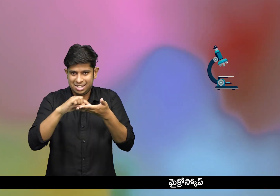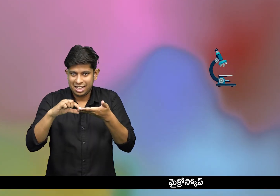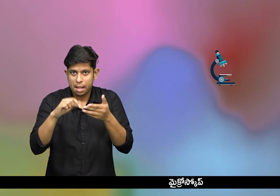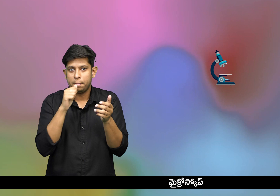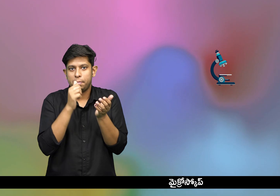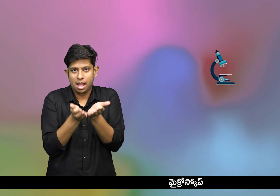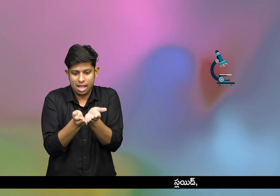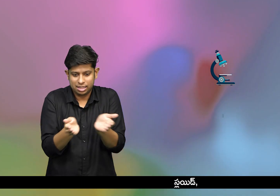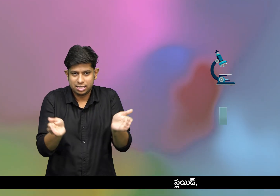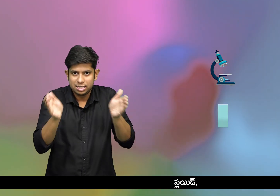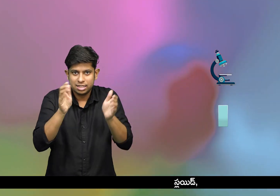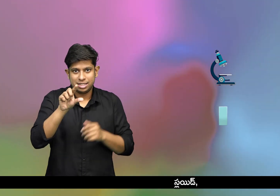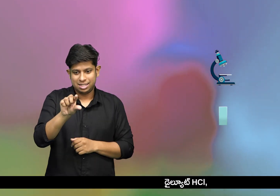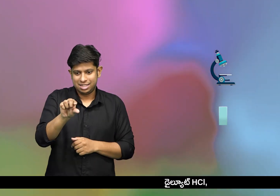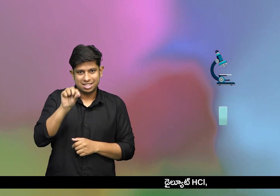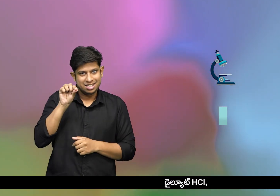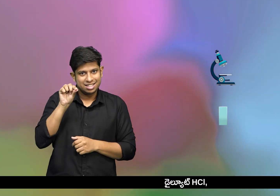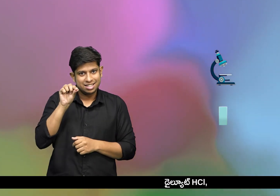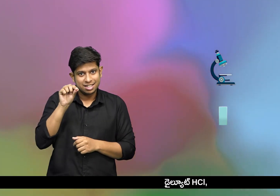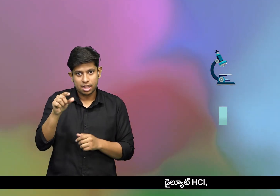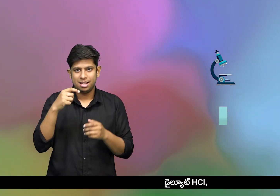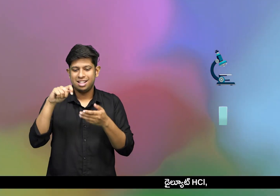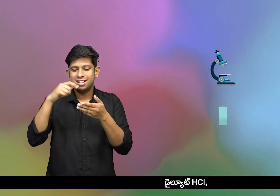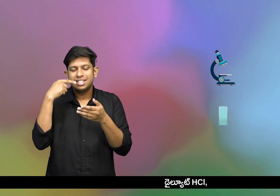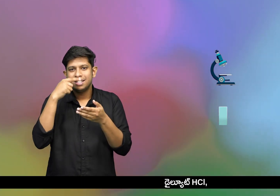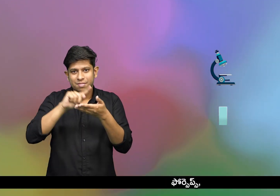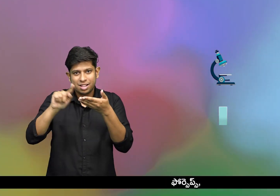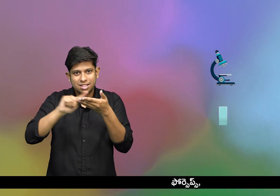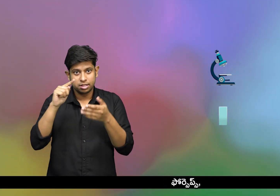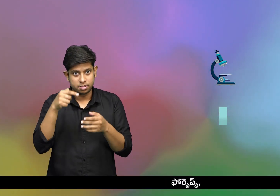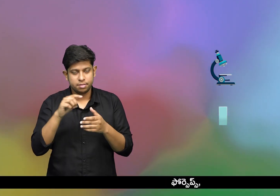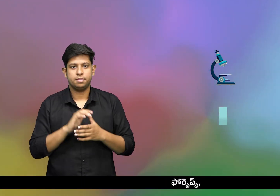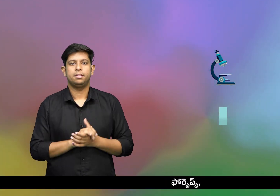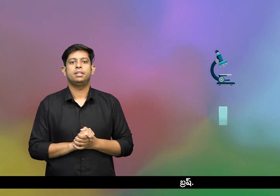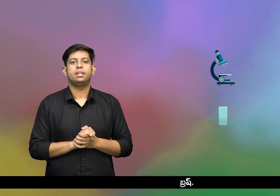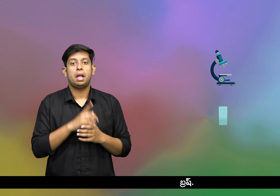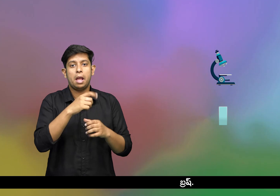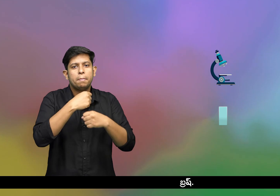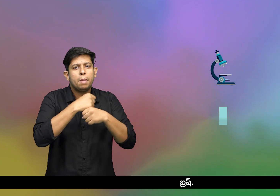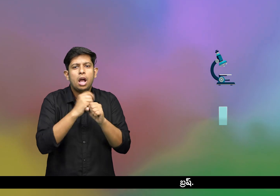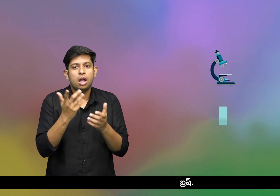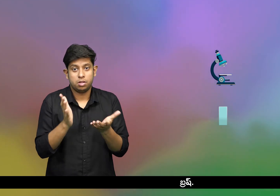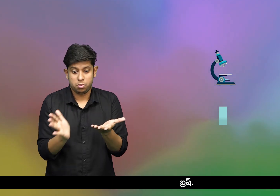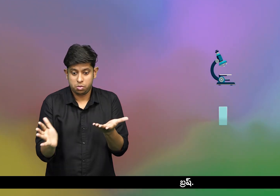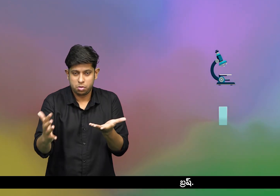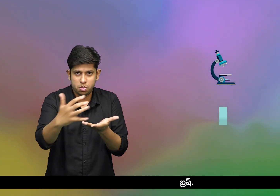మైక్రోస్కోప్, స్లైడ్, డైల్యూట్, HCI, ఫోర్సెప్స్, బ్రష్.